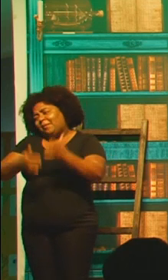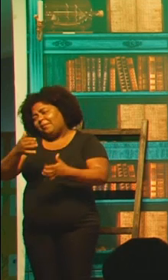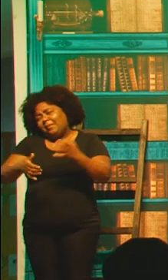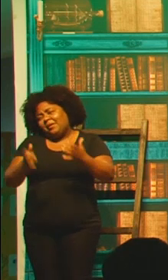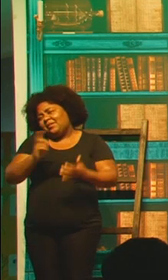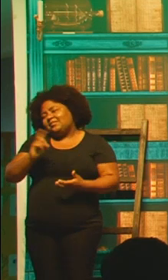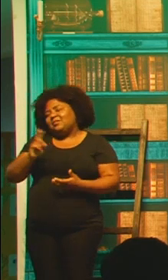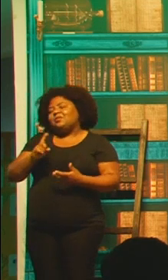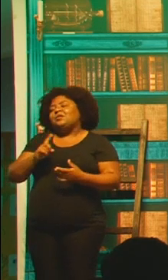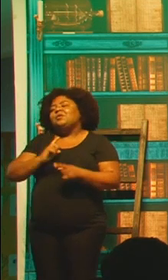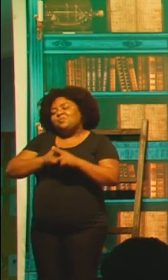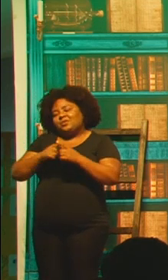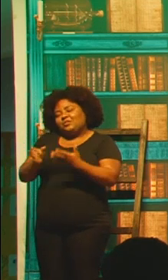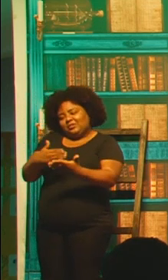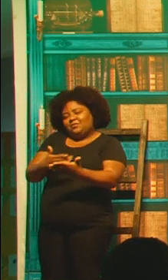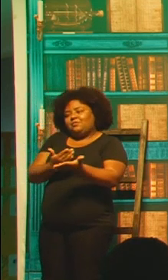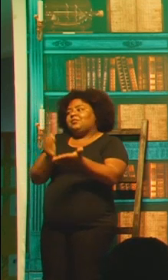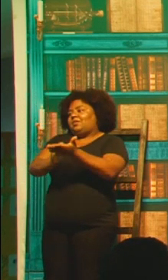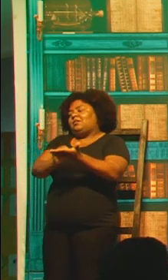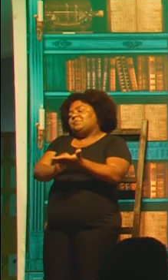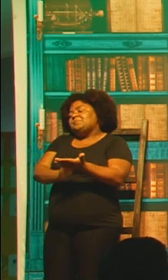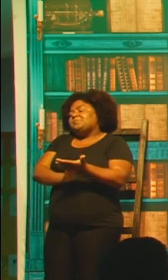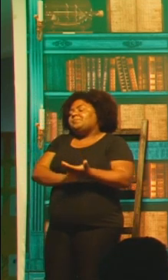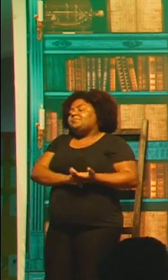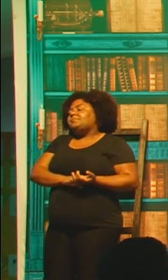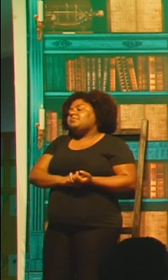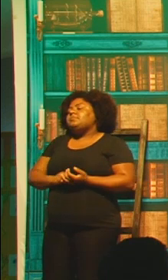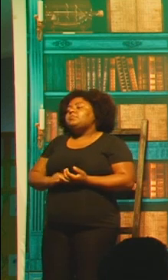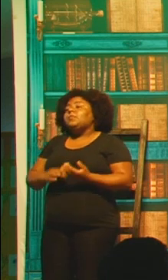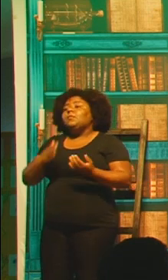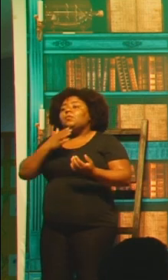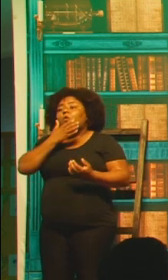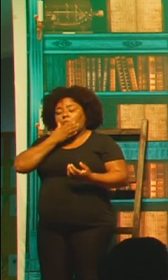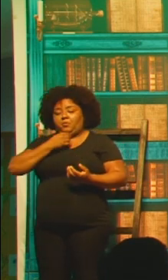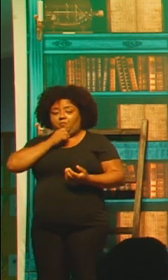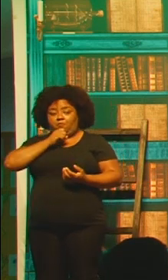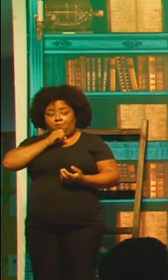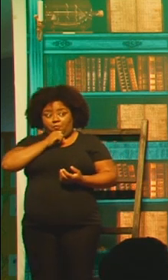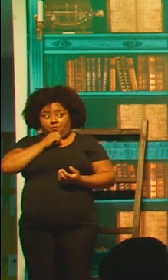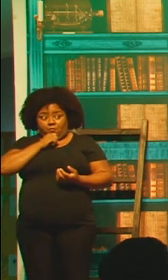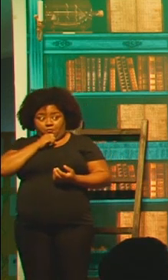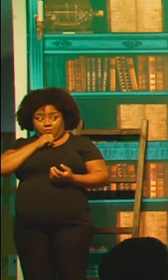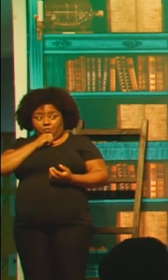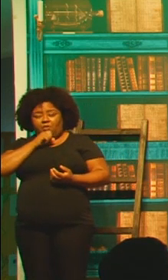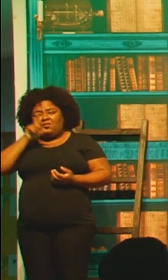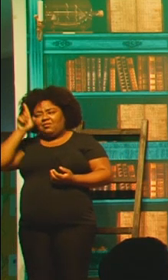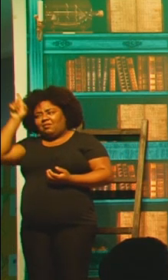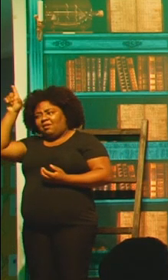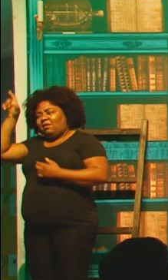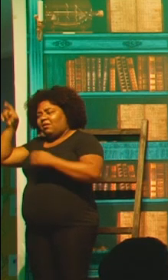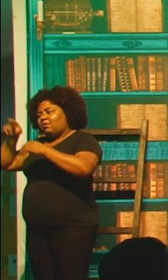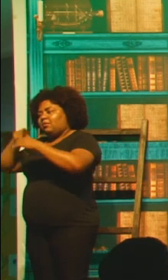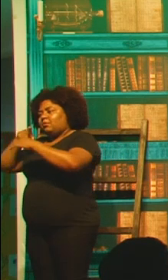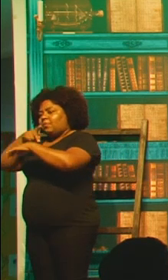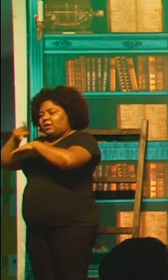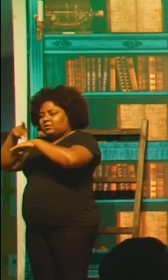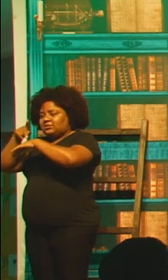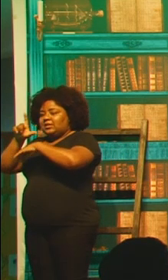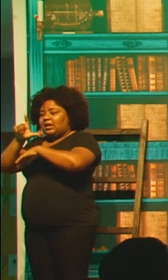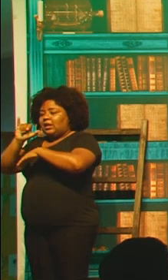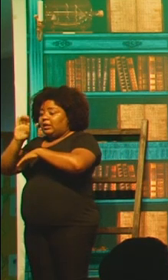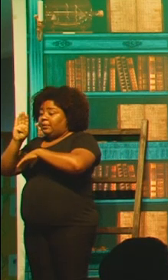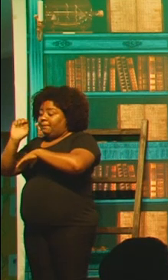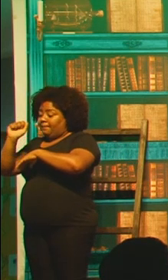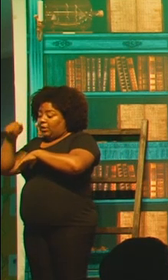no começo do romance, que o meu avô, quando veio do Líbano para o Brasil, isso foi